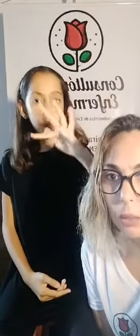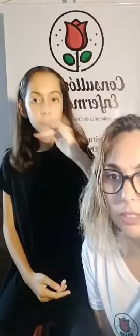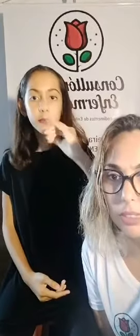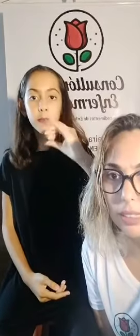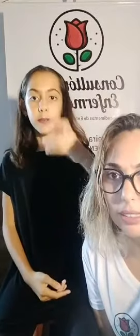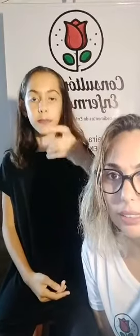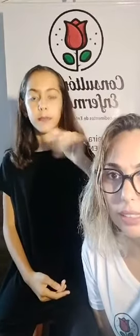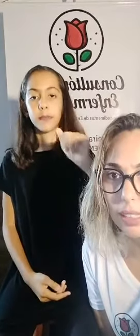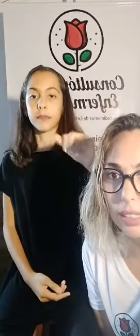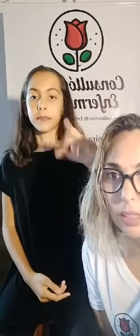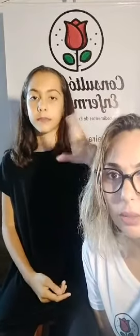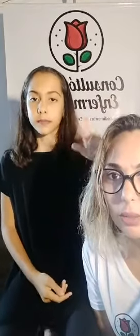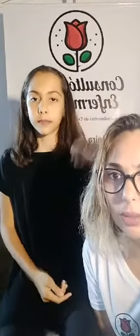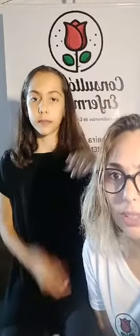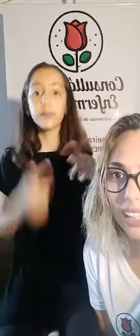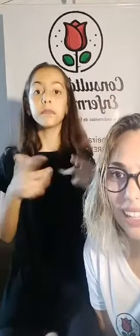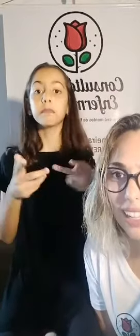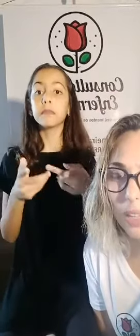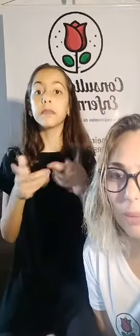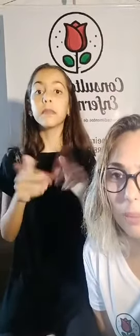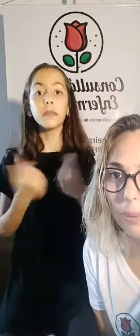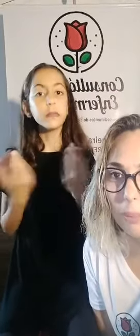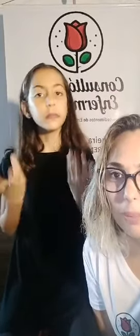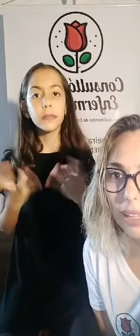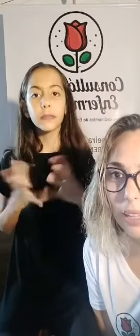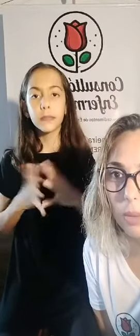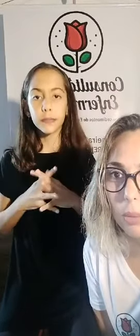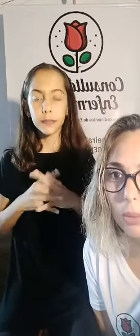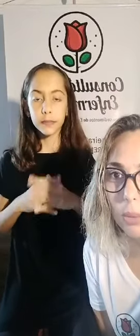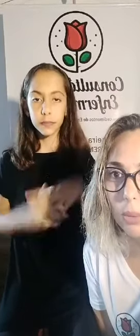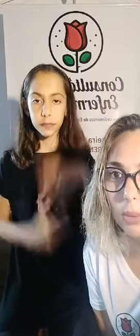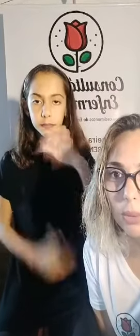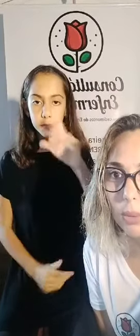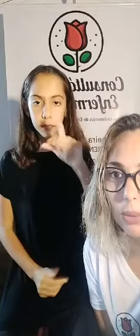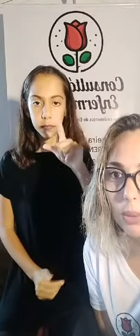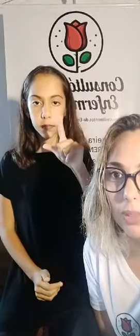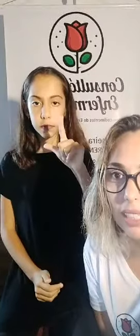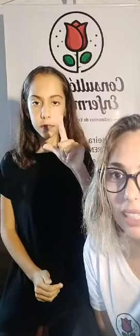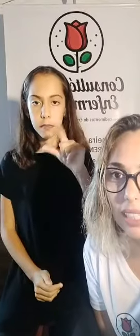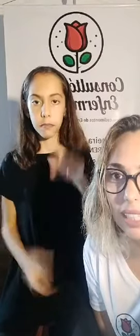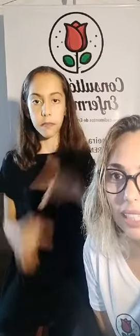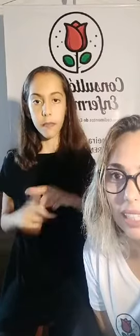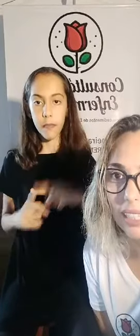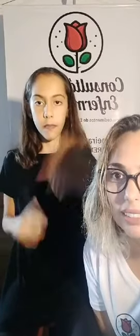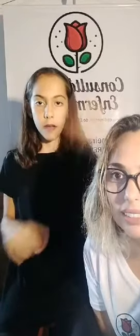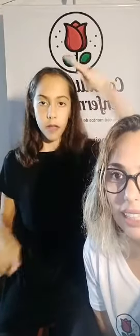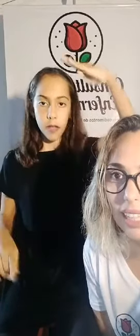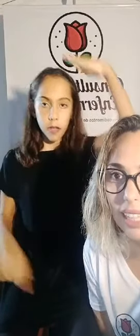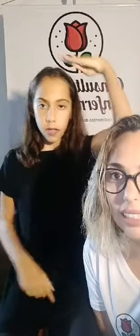Como vocês estão? Bel, Bruno,